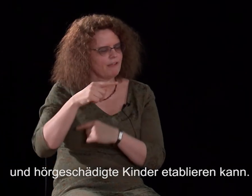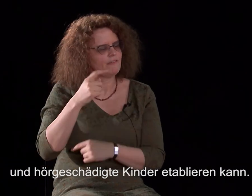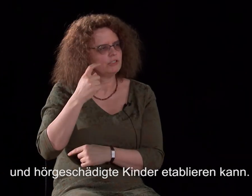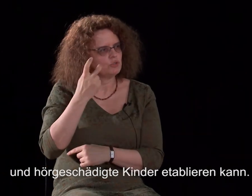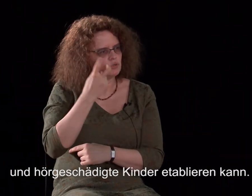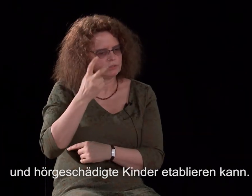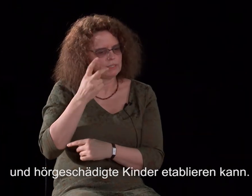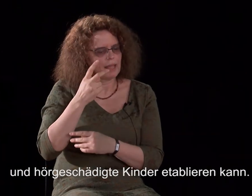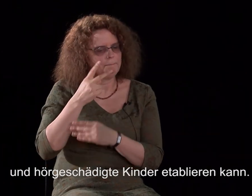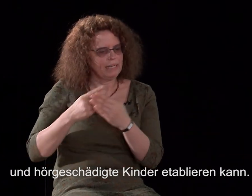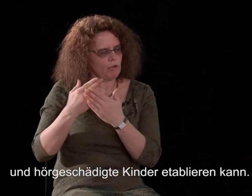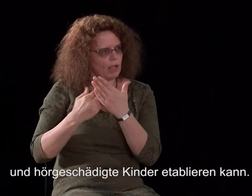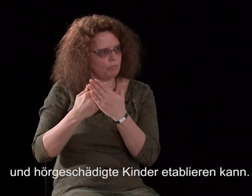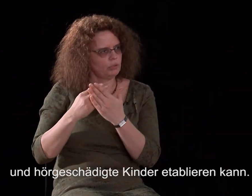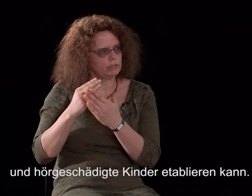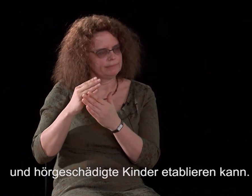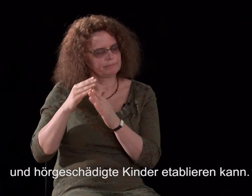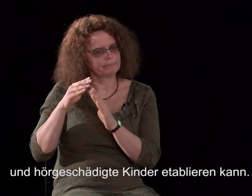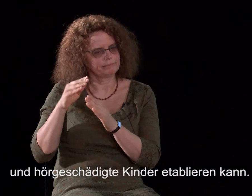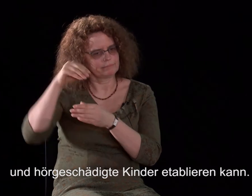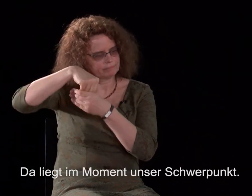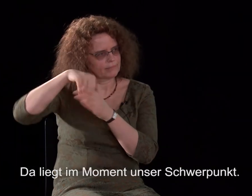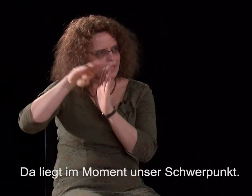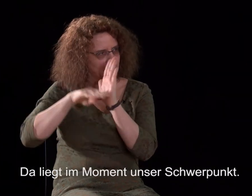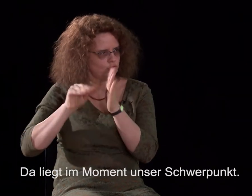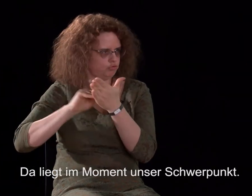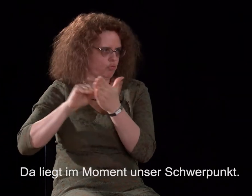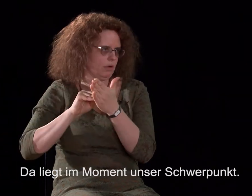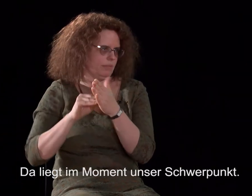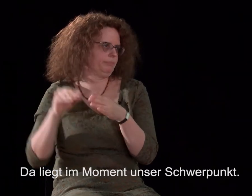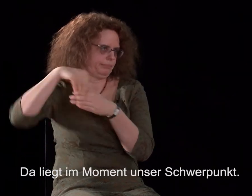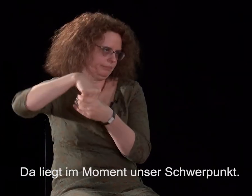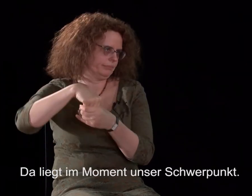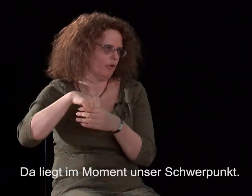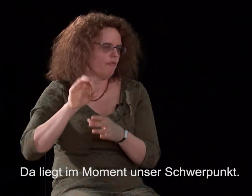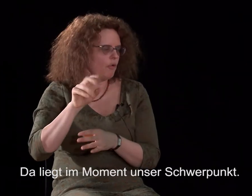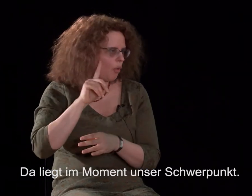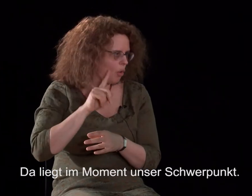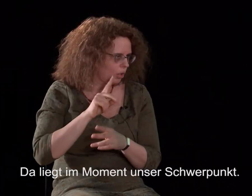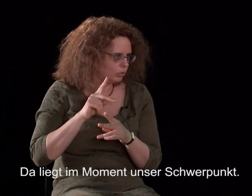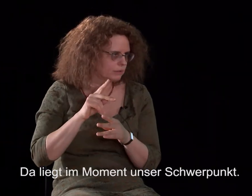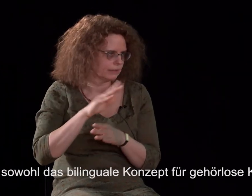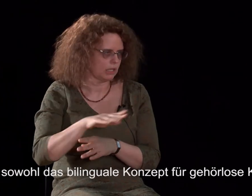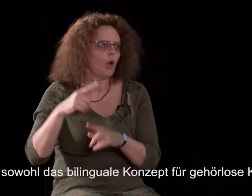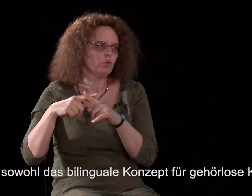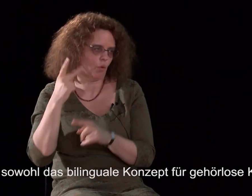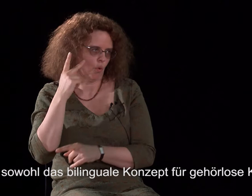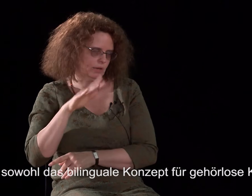einrichten oder etablieren. Und da liegt jetzt gerade unser Schwerpunkt. Also sowohl das